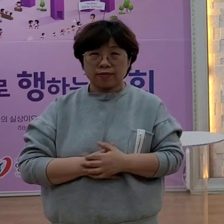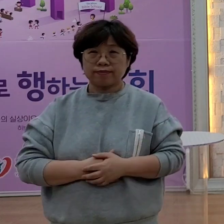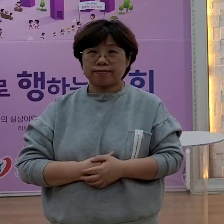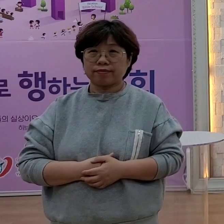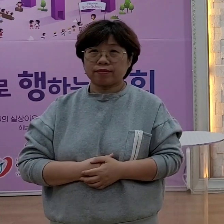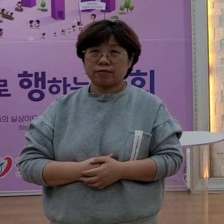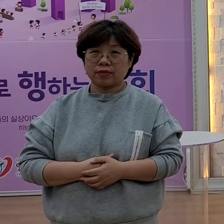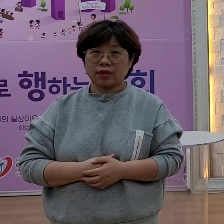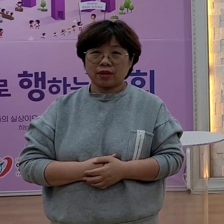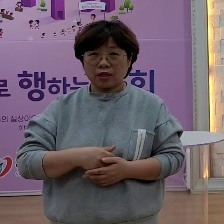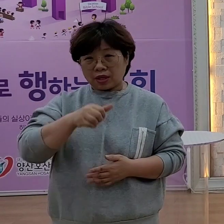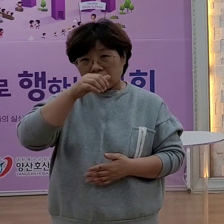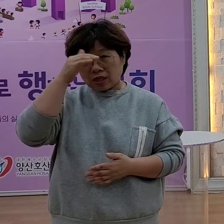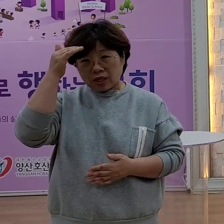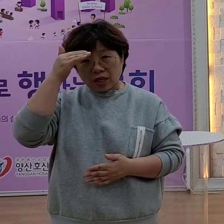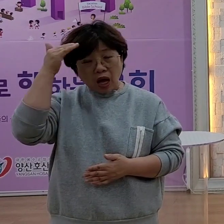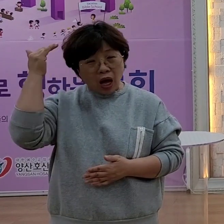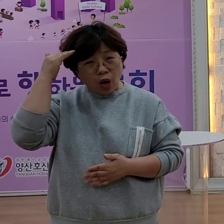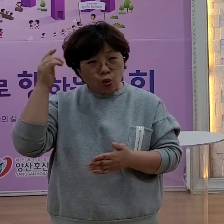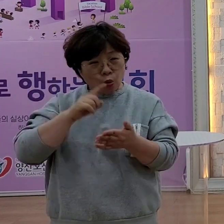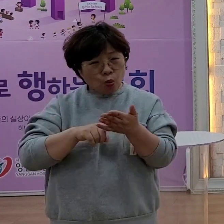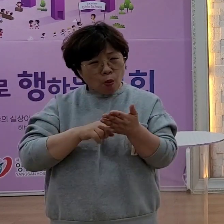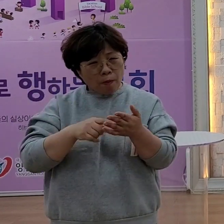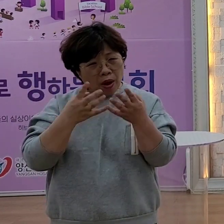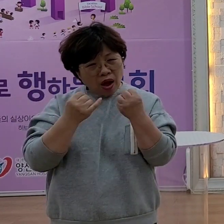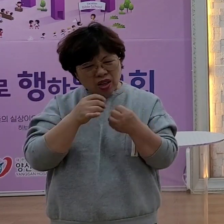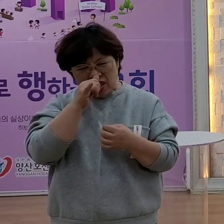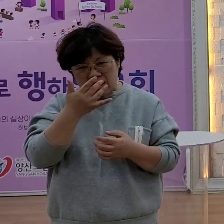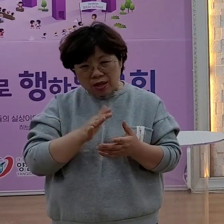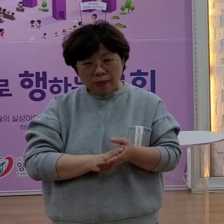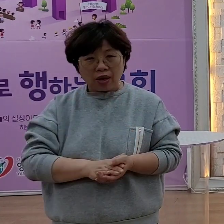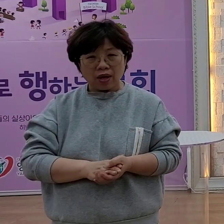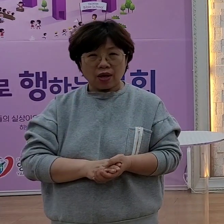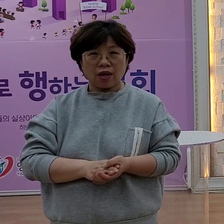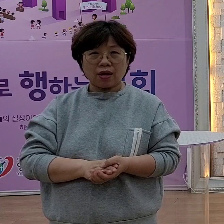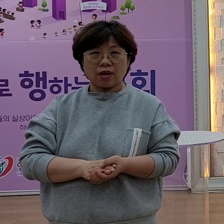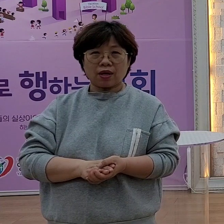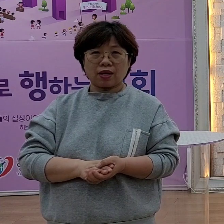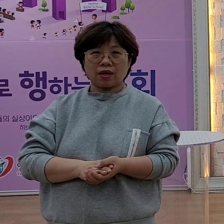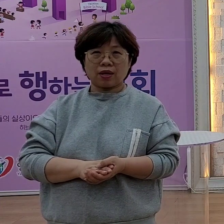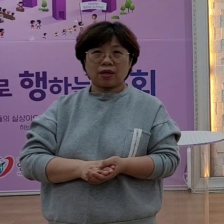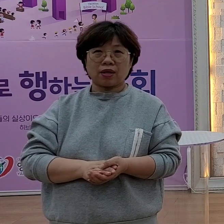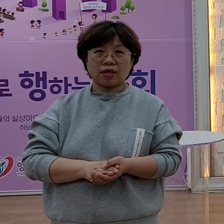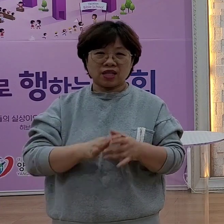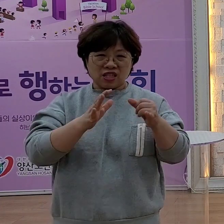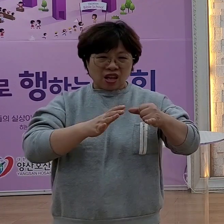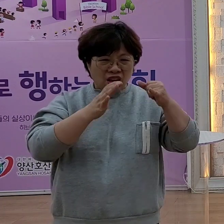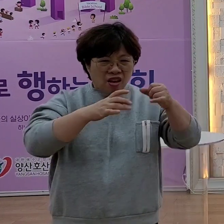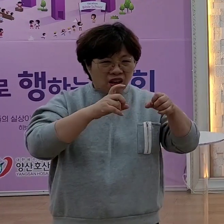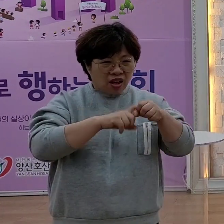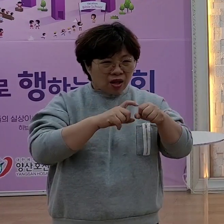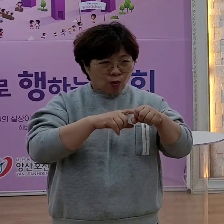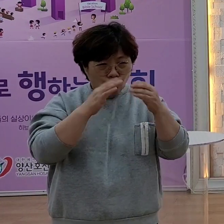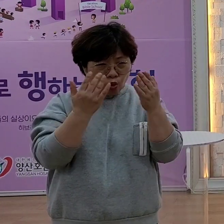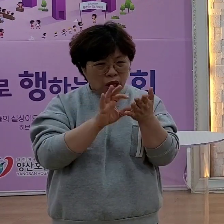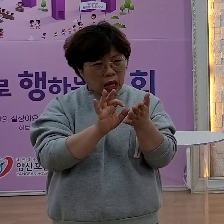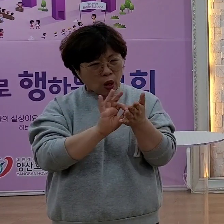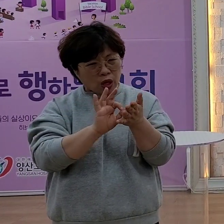폰이 많은 폰이 있지만 안드로이드의 갤럭시가 아니면 이 세계가 쓰는 폰이